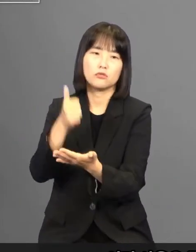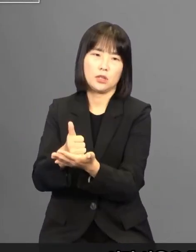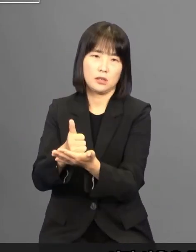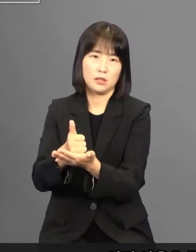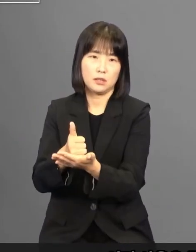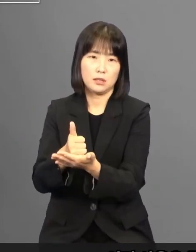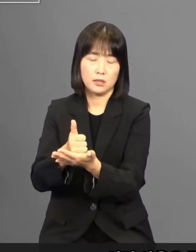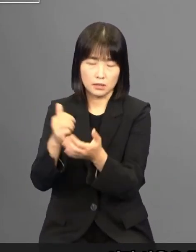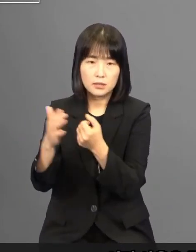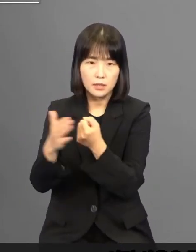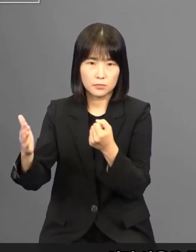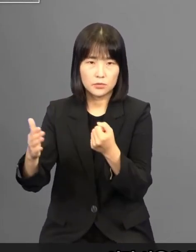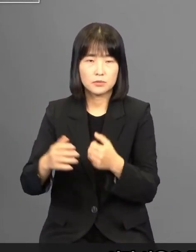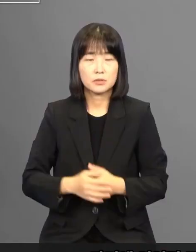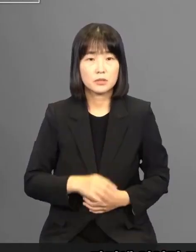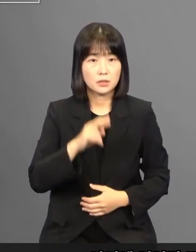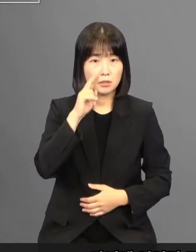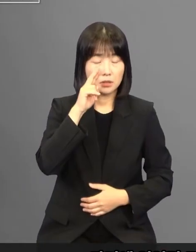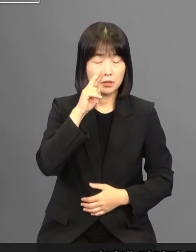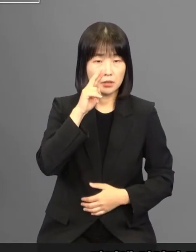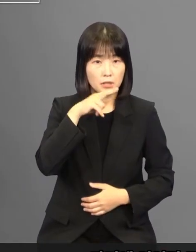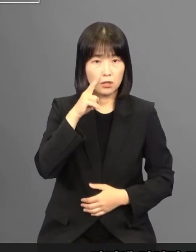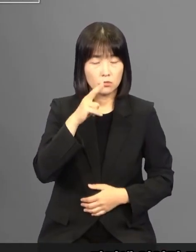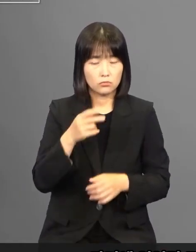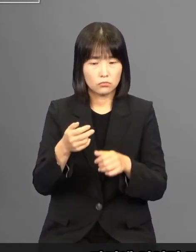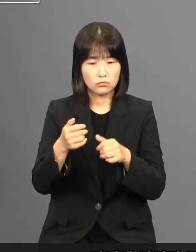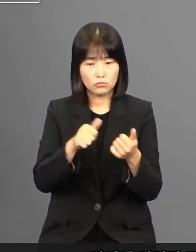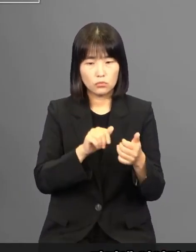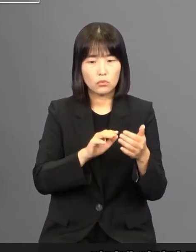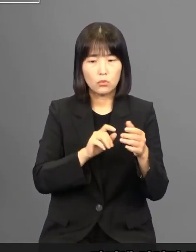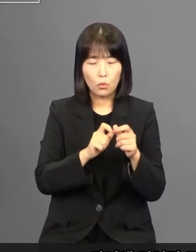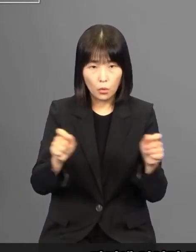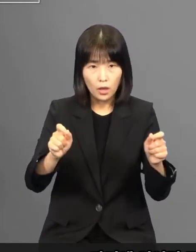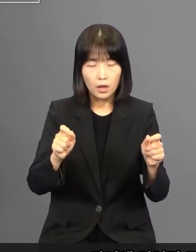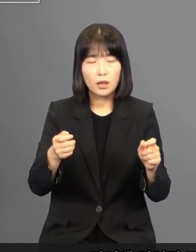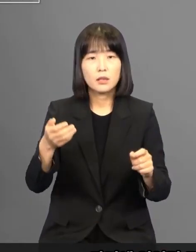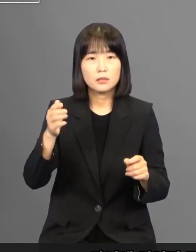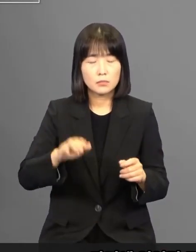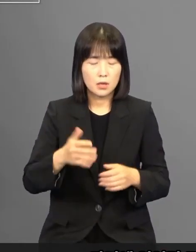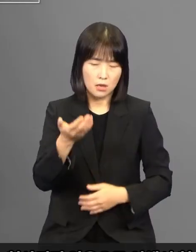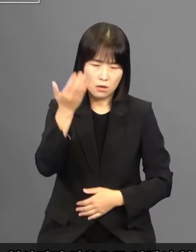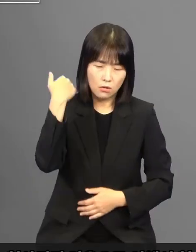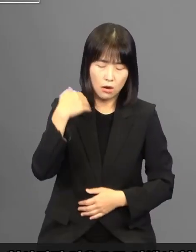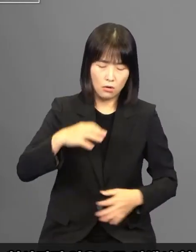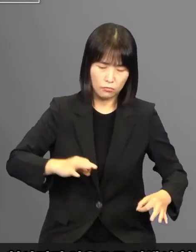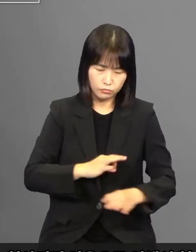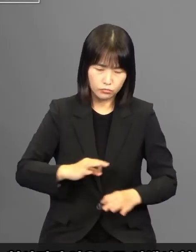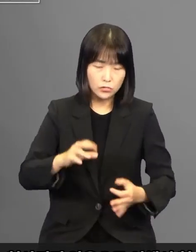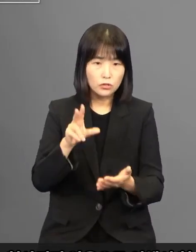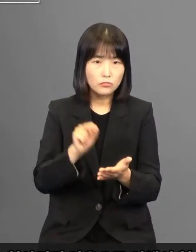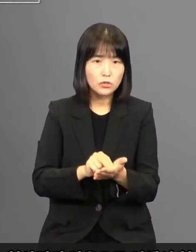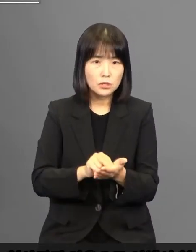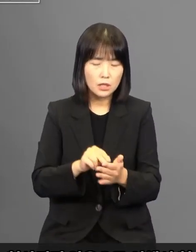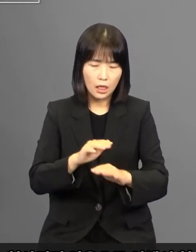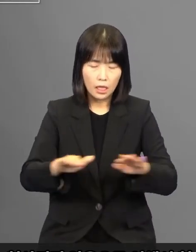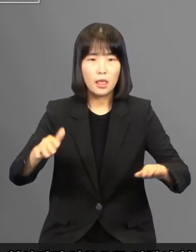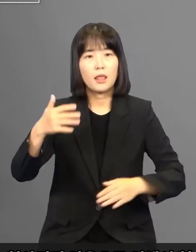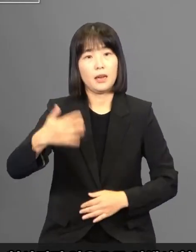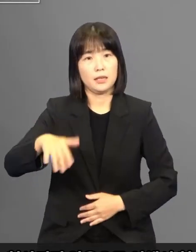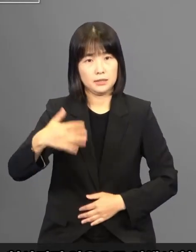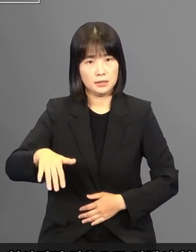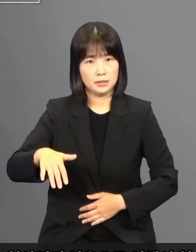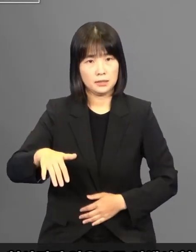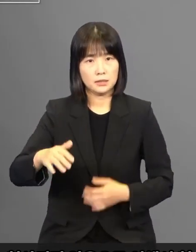꽤 오래 되었는데 과거에 있었던 그 죄의 문제, 불의의 문제가 청산되지 않음으로